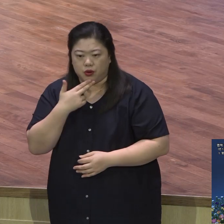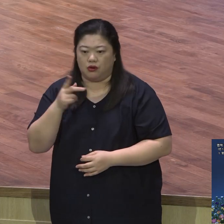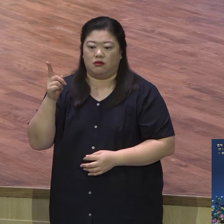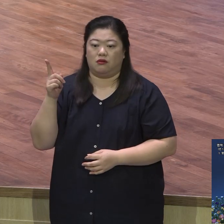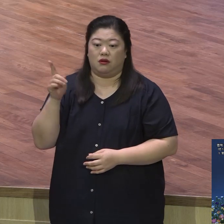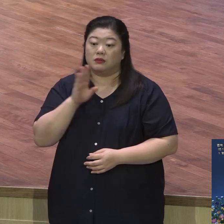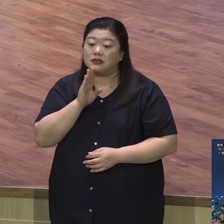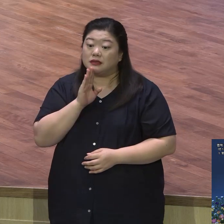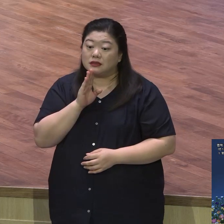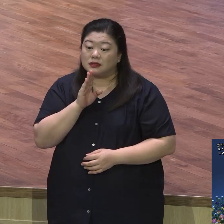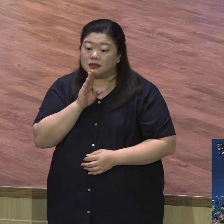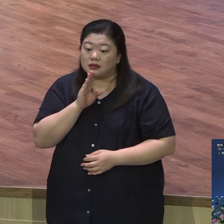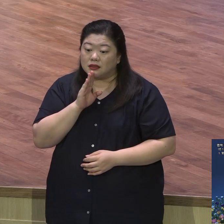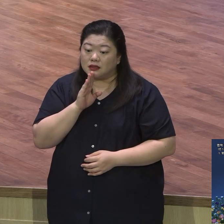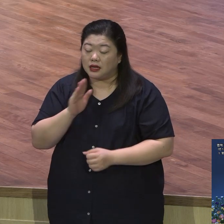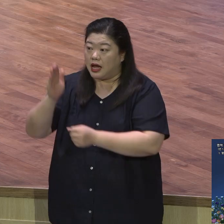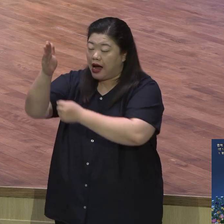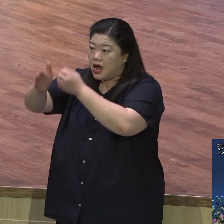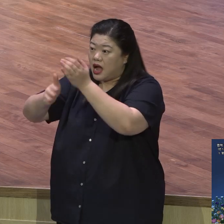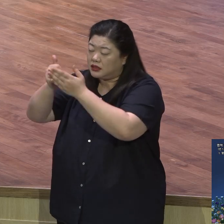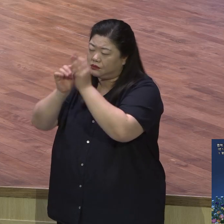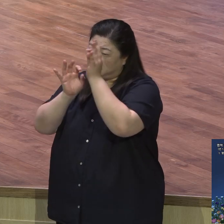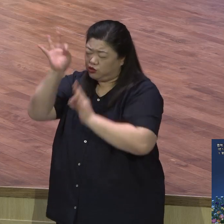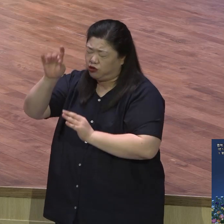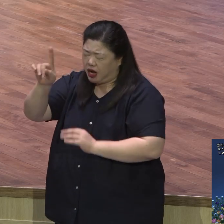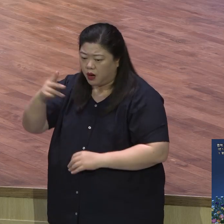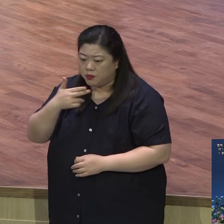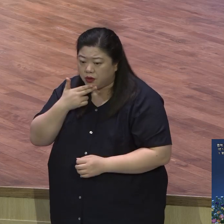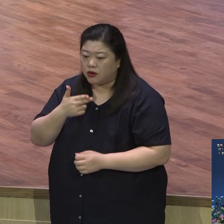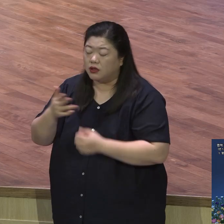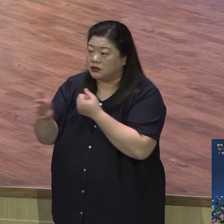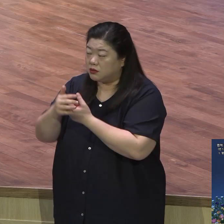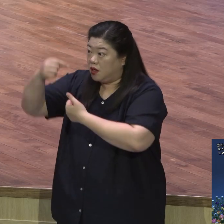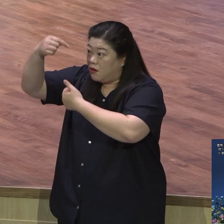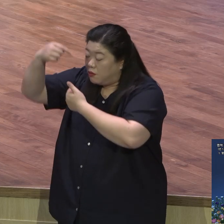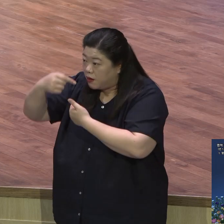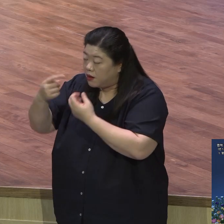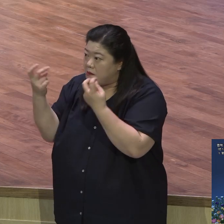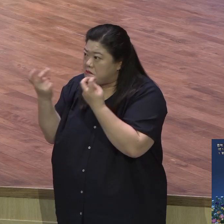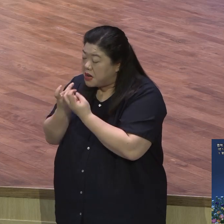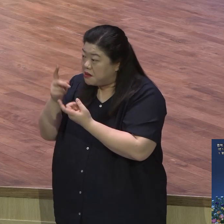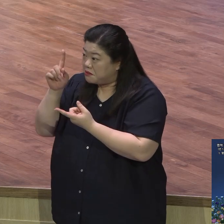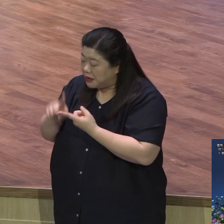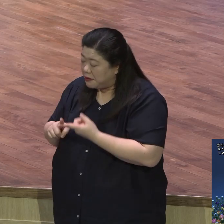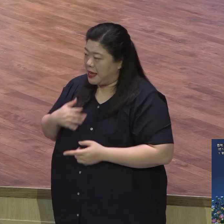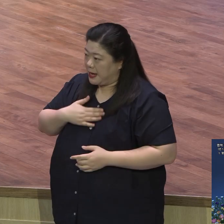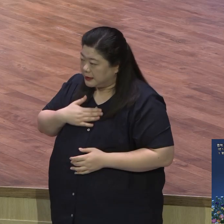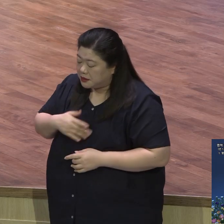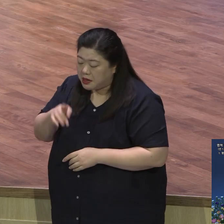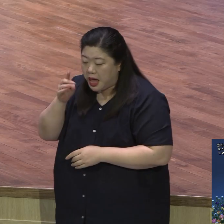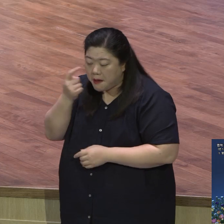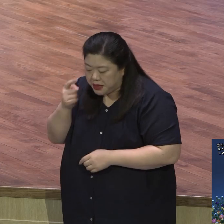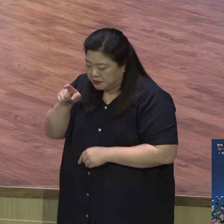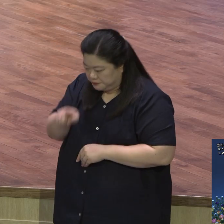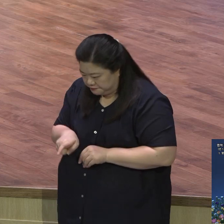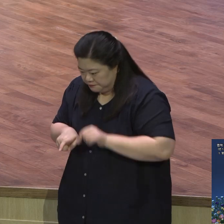간단합니다 여러분 지상명령 따라갔다가 흉내만 내도 하나님 보호하고 지켜주신다니까요 그거 아셔야 돼요